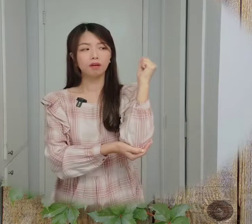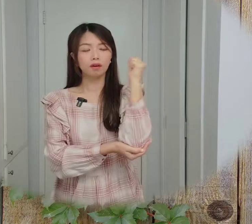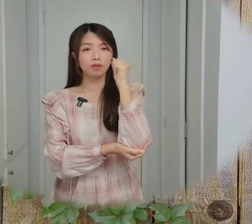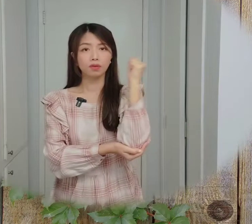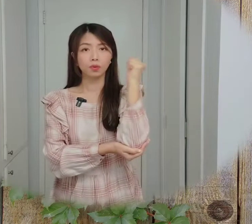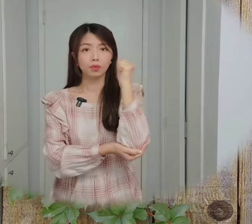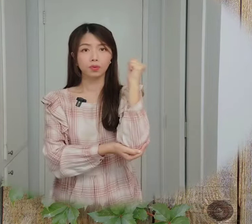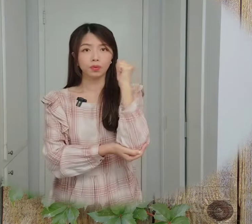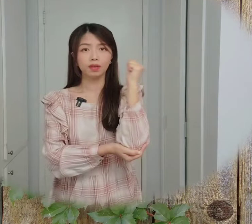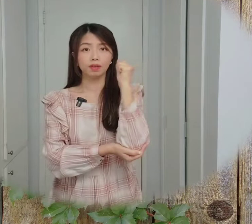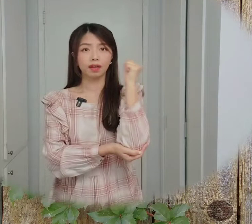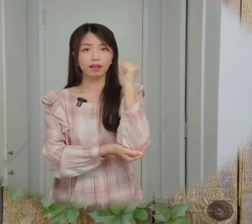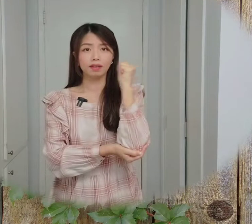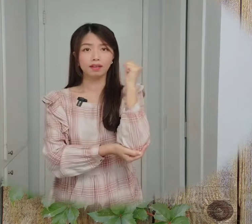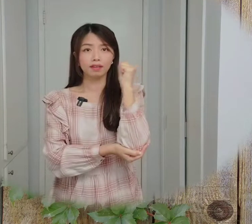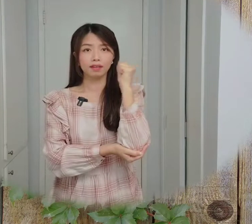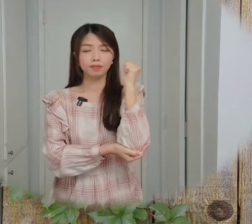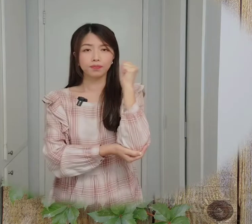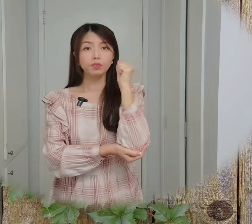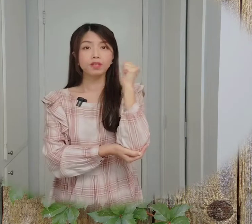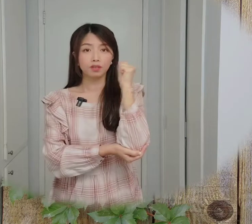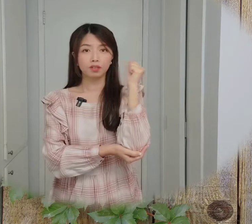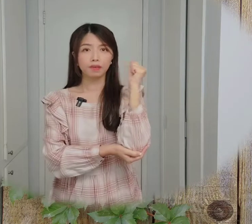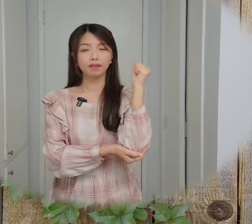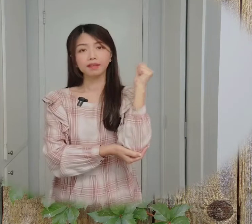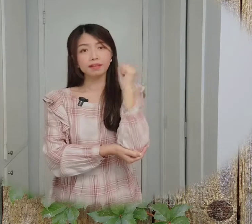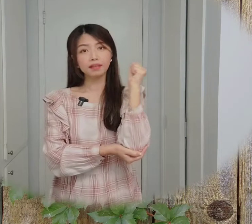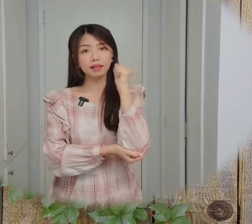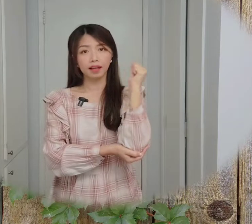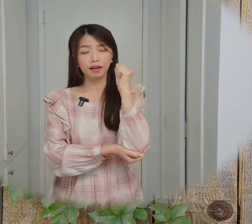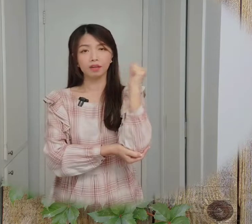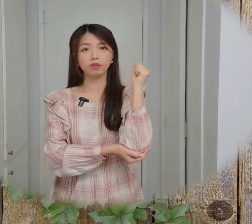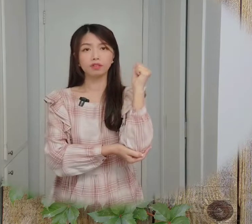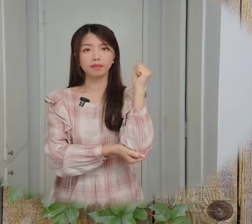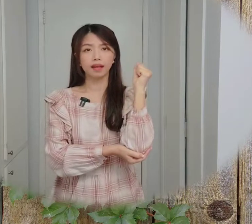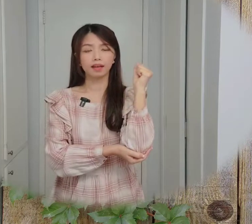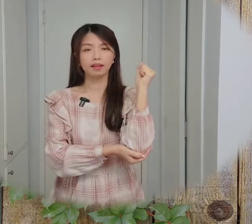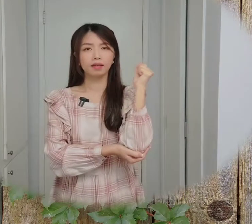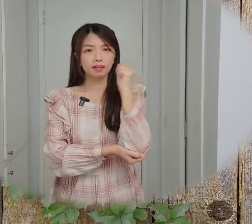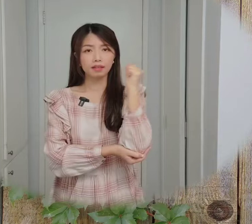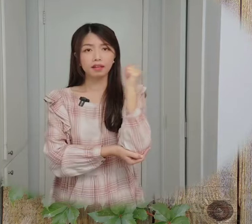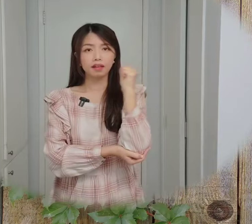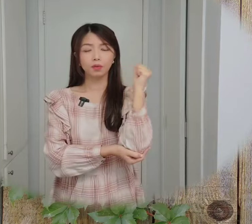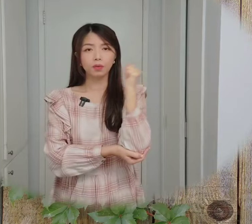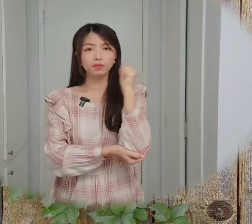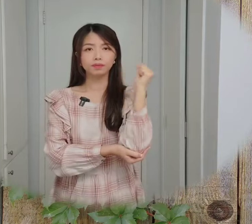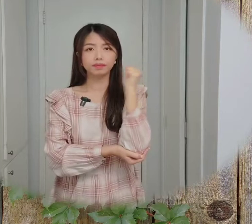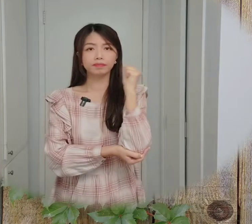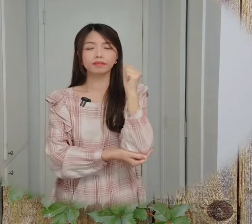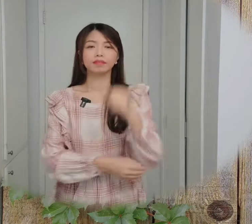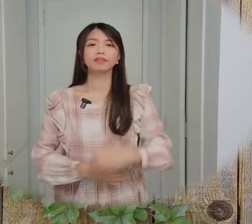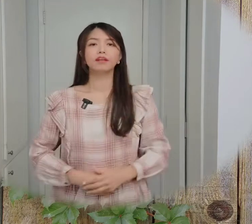주시고요, 왼쪽 오른쪽 이렇게 움직여 주시면 흔들리다 이런 뜻입니다.